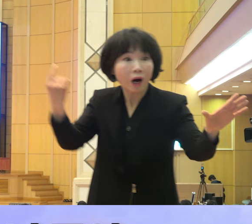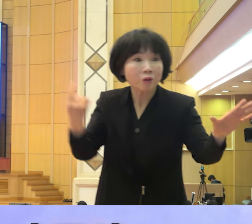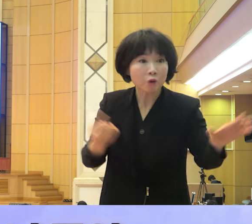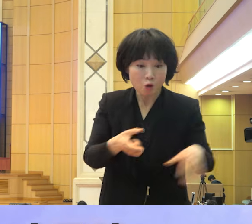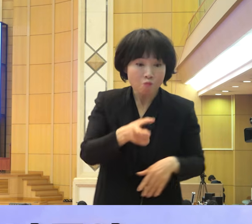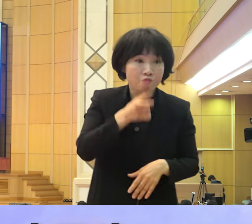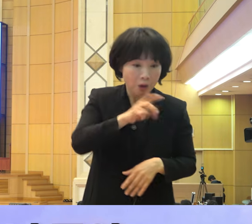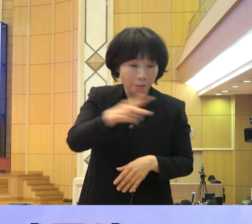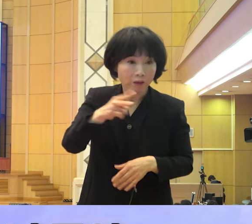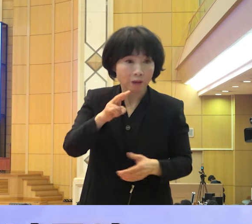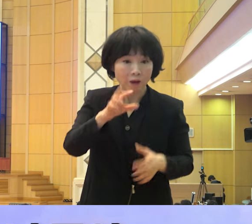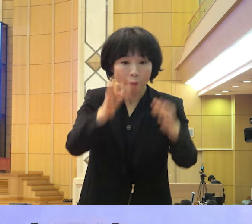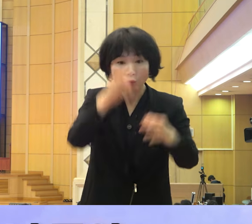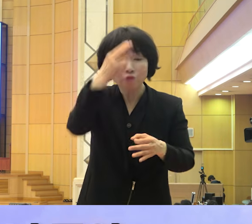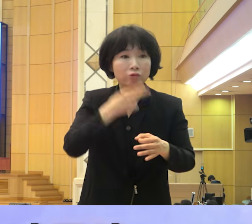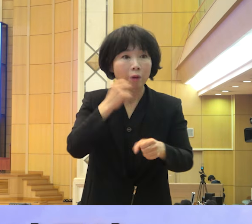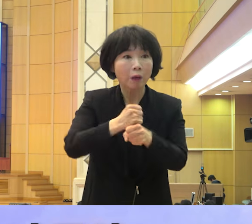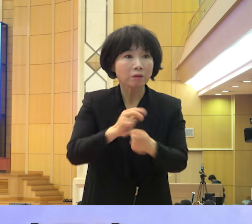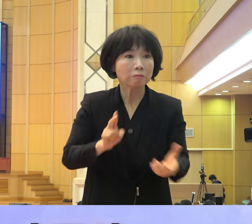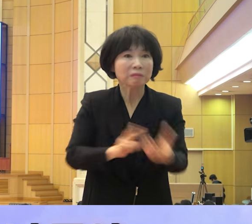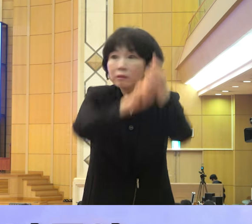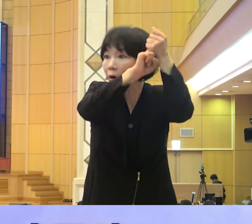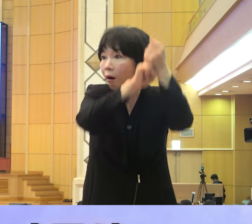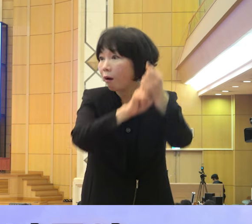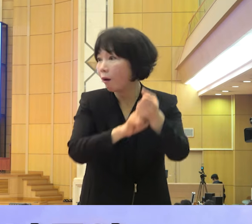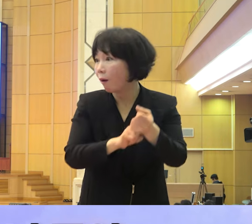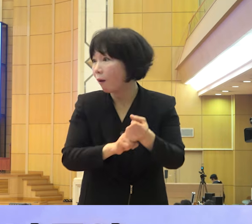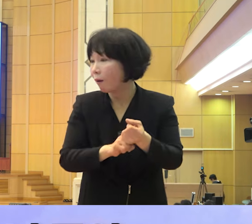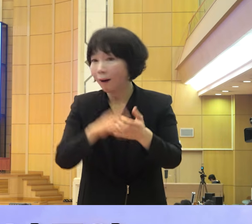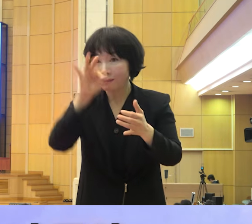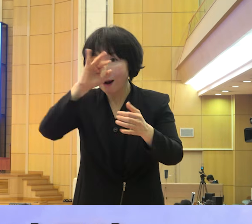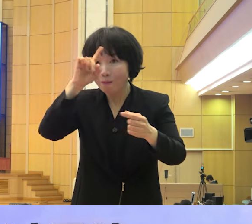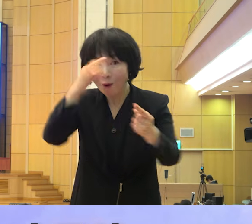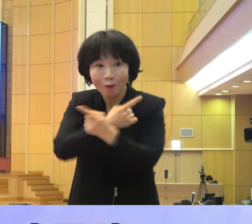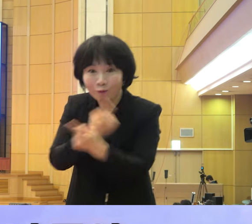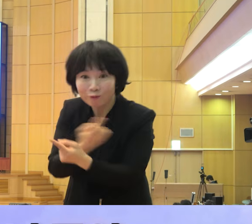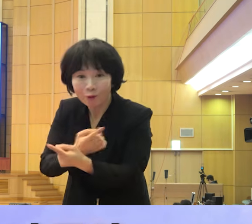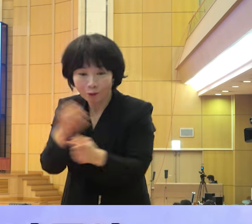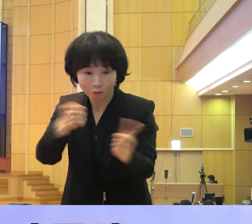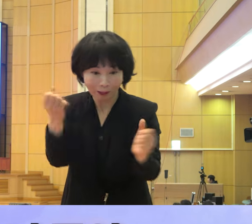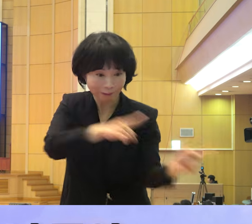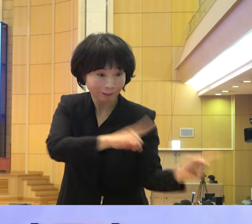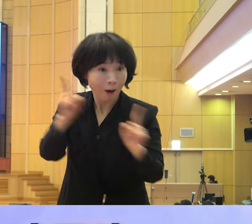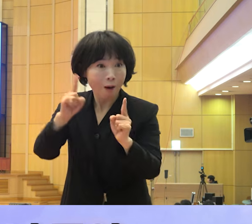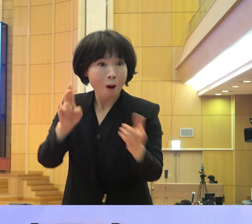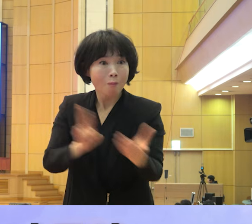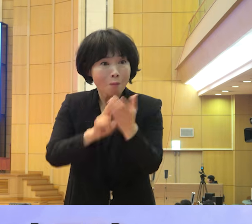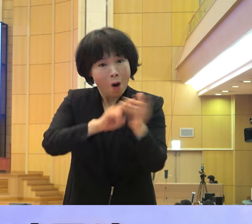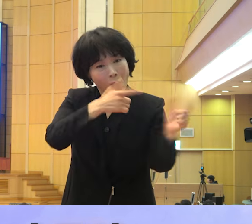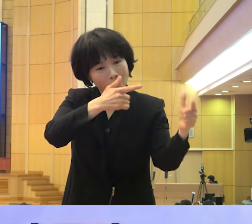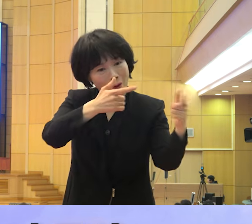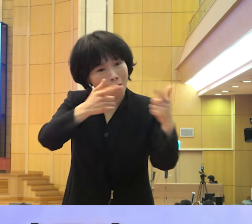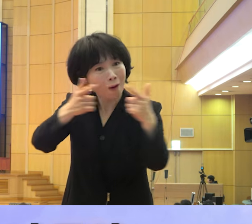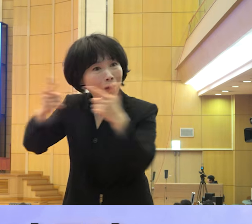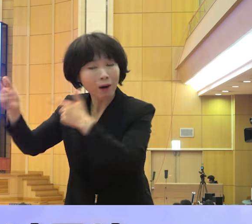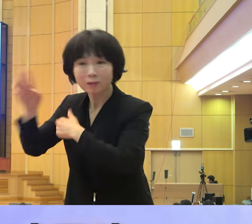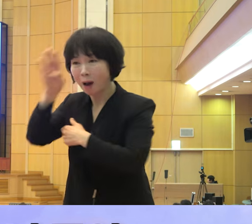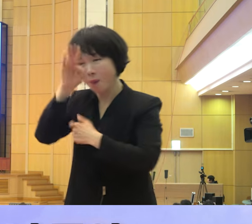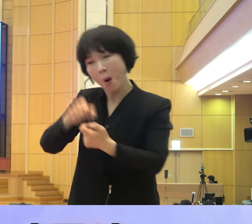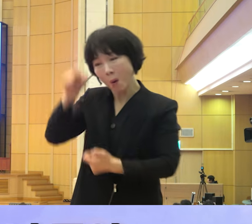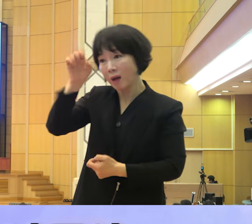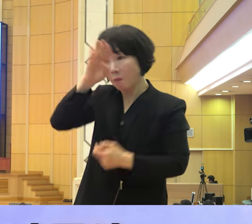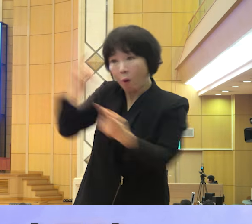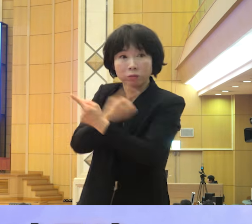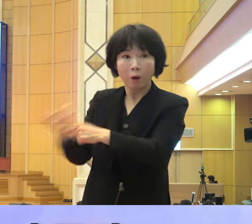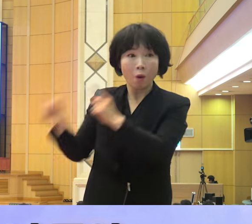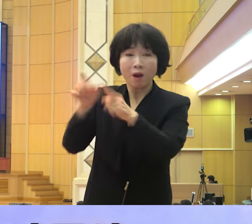보리떡 5개로 5,000명 먹고도 12바구니 거뒀다라든지, 죽은 나사를 살려냈다라든지, 38년의 병자를